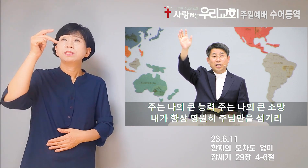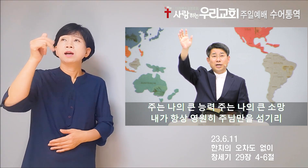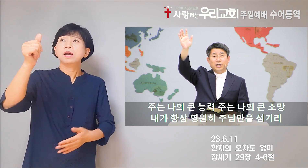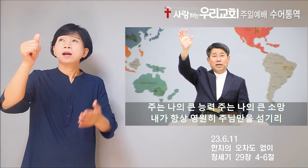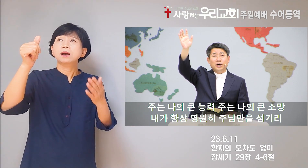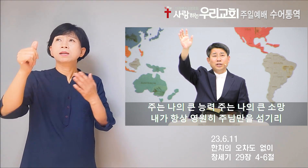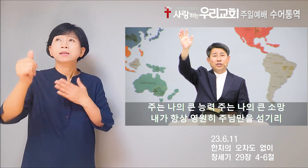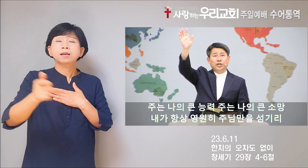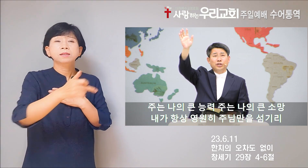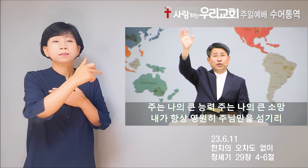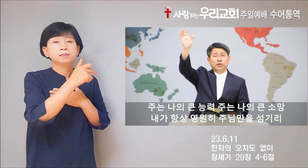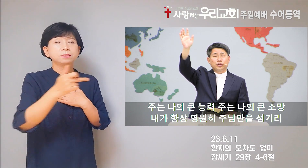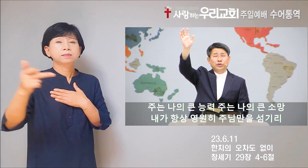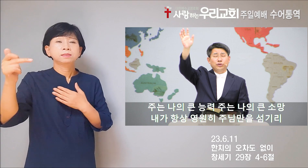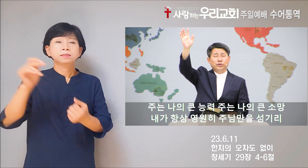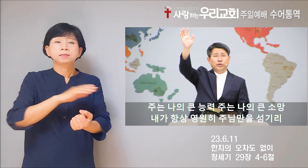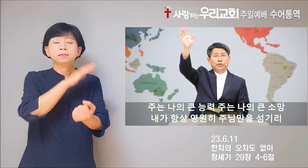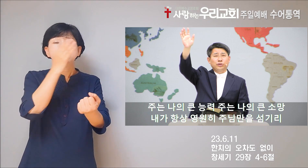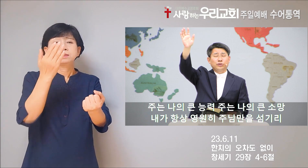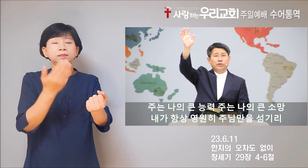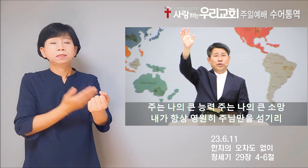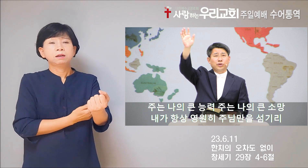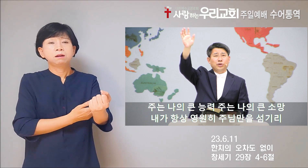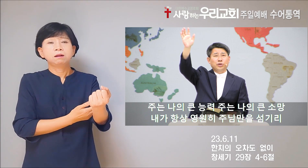주는 나의 큰